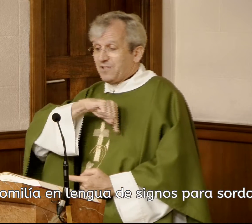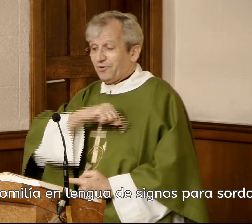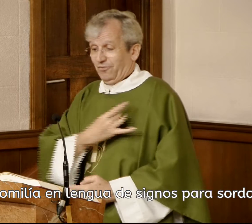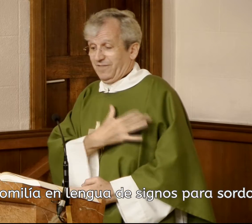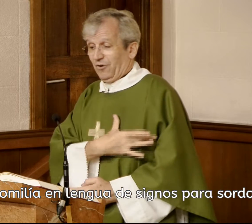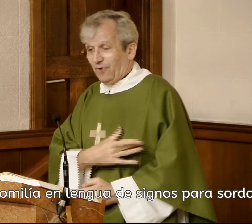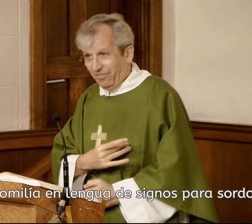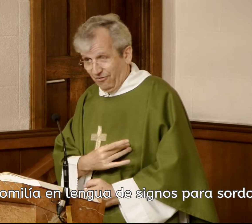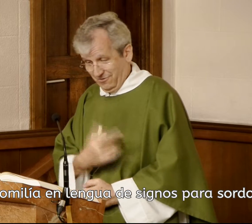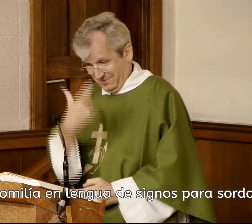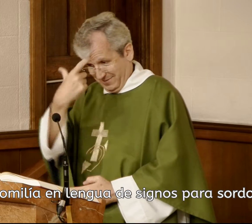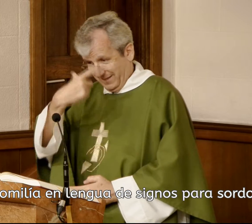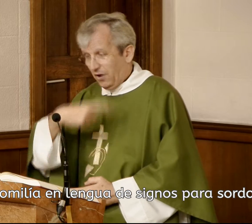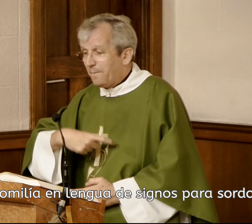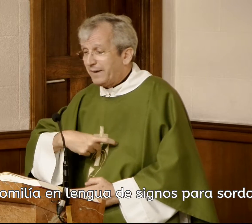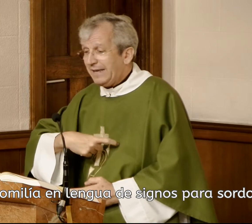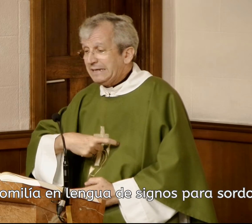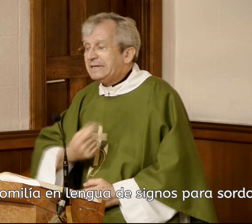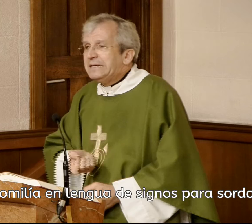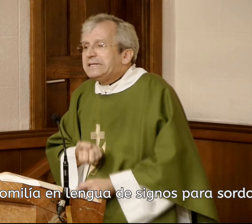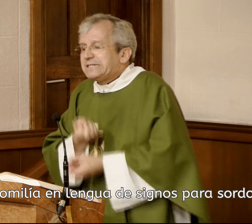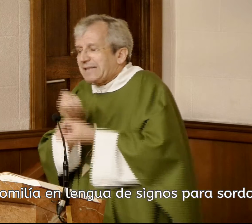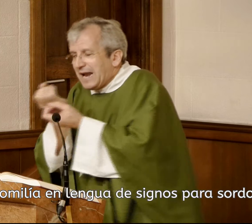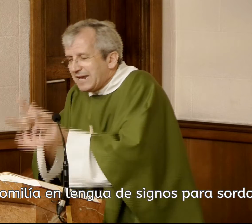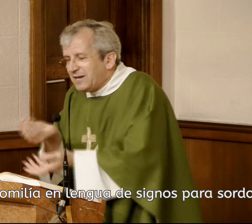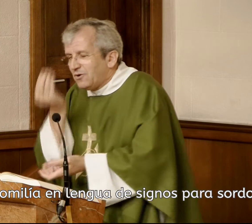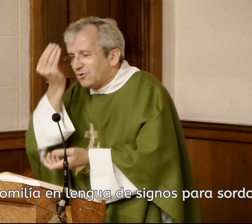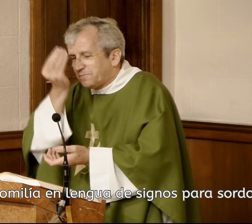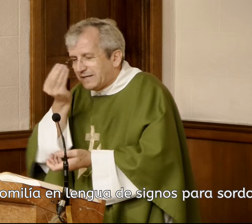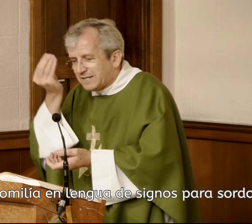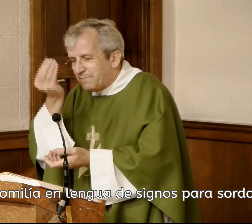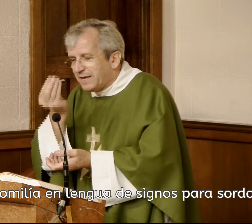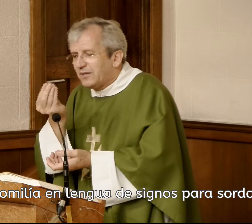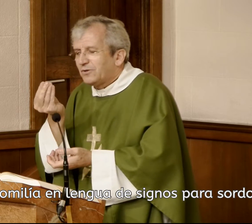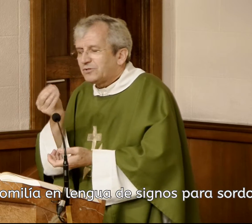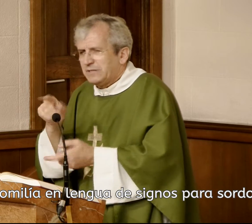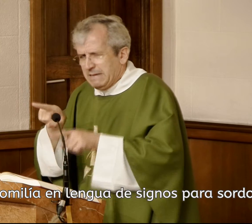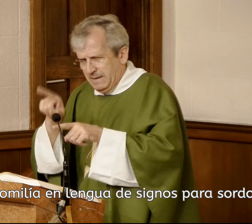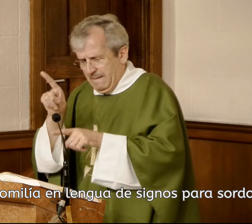dentro del corazón del hombre salen los pensamientos